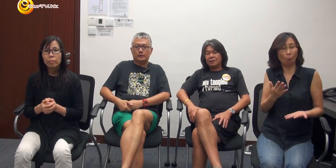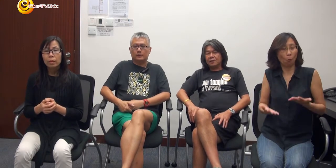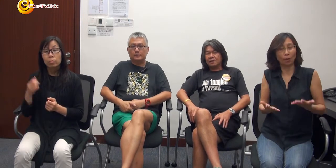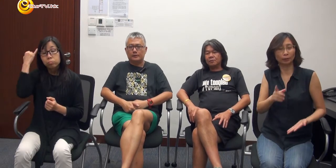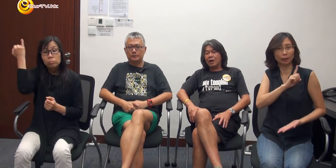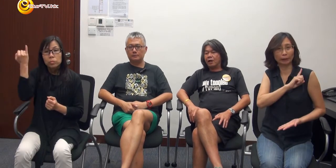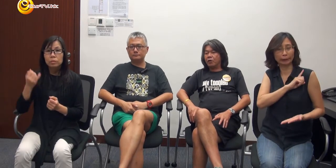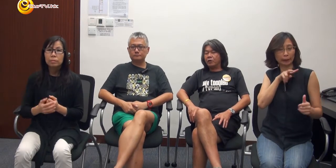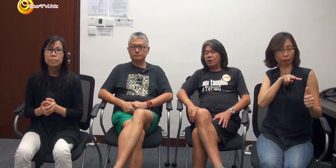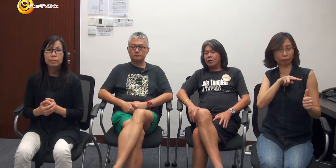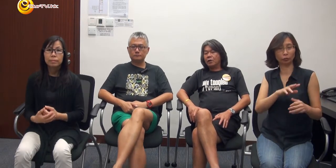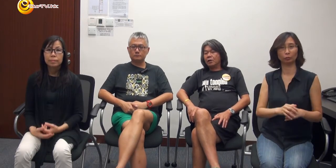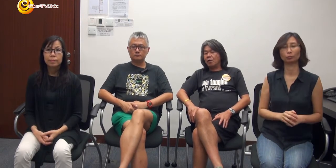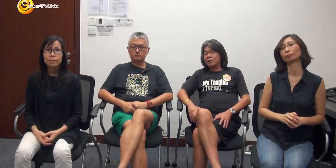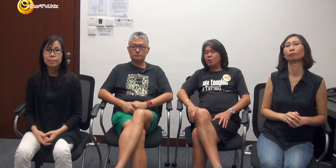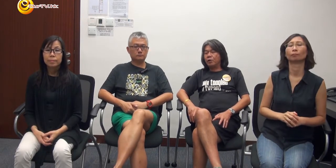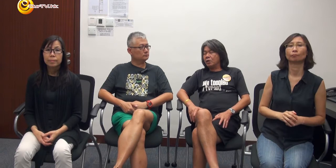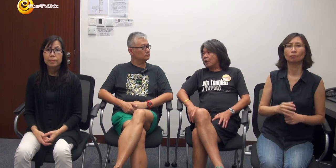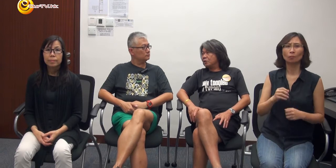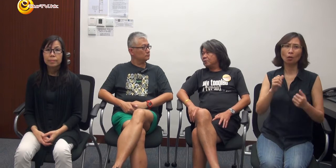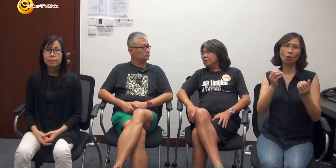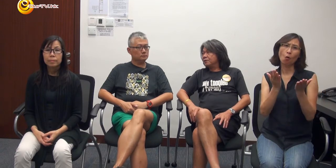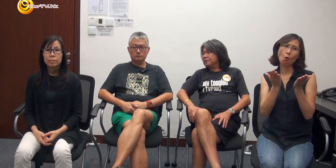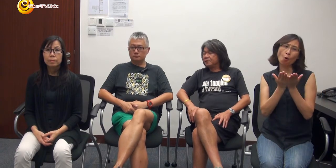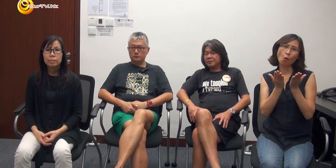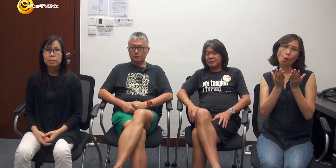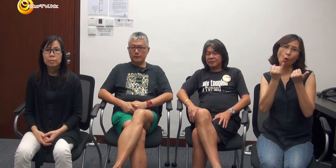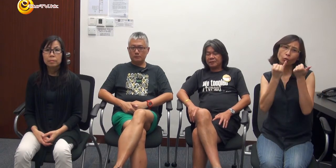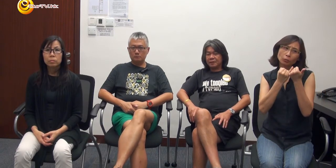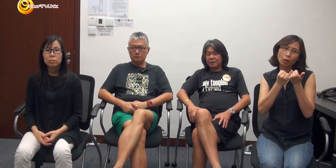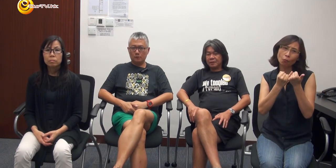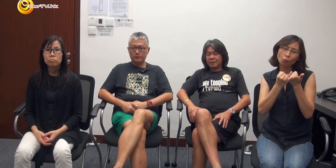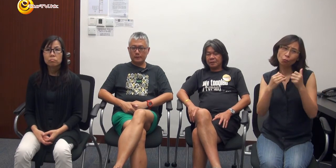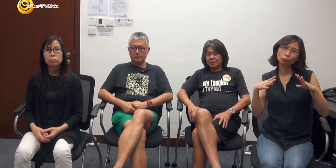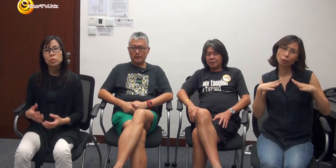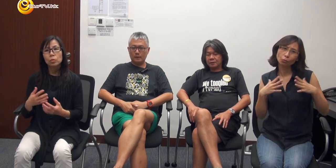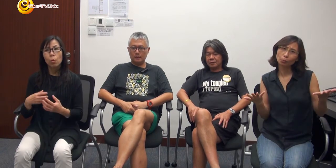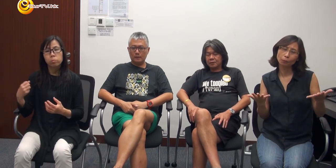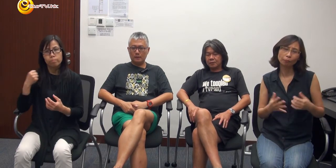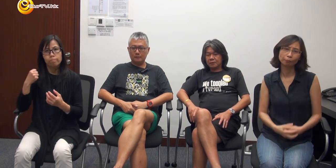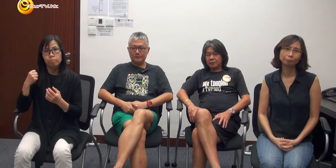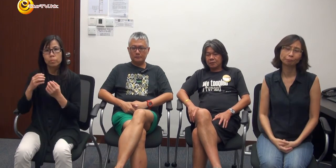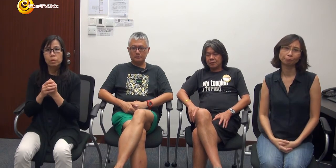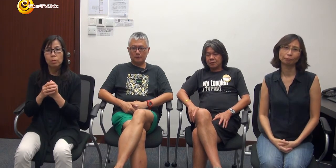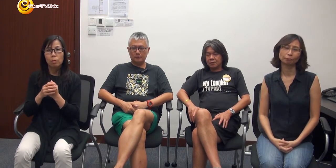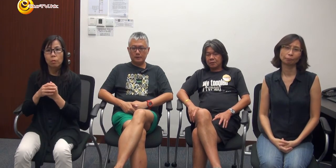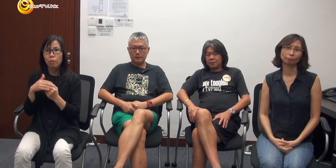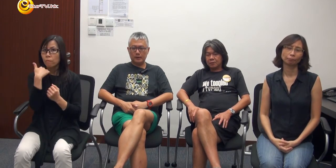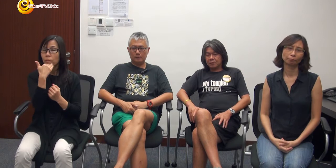系佢自己。 咁但系其實佢學生會個態度點咧？ 當然好積極地反對呢啲校